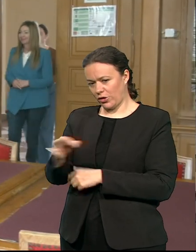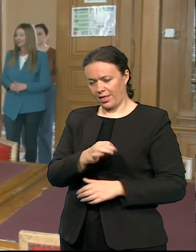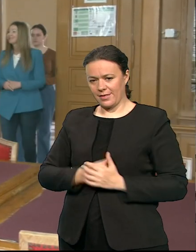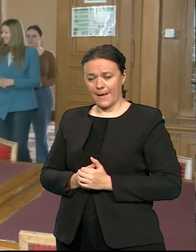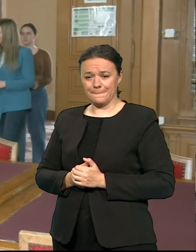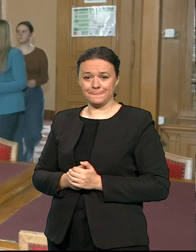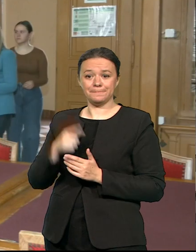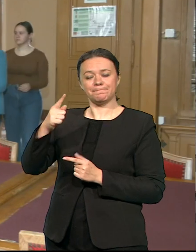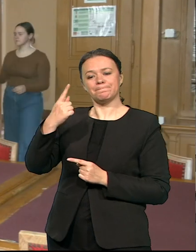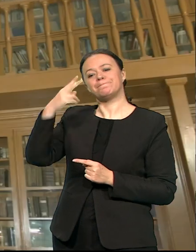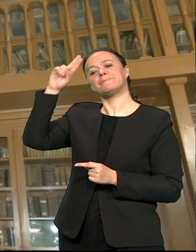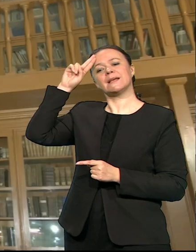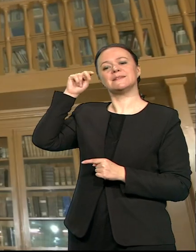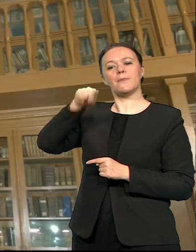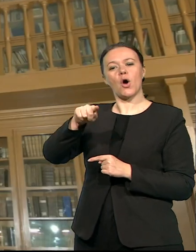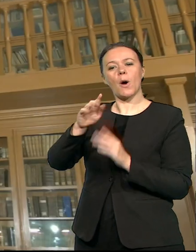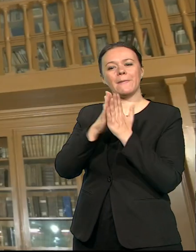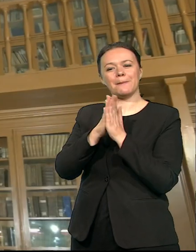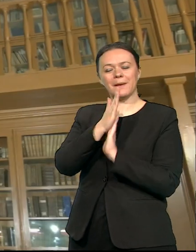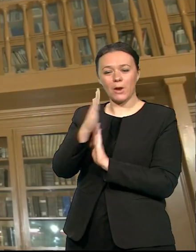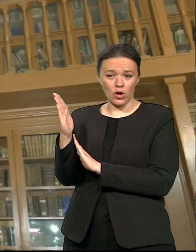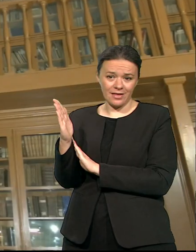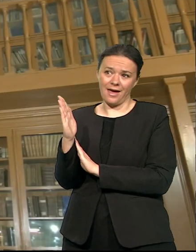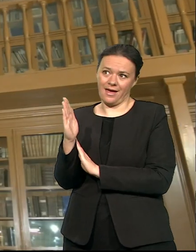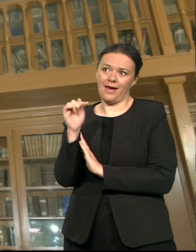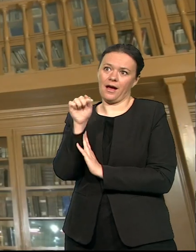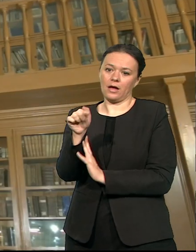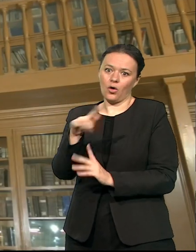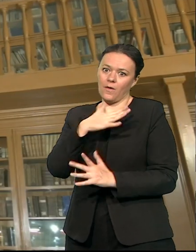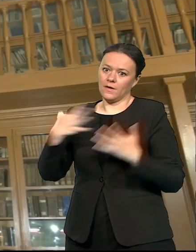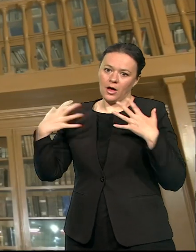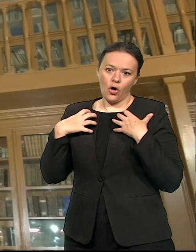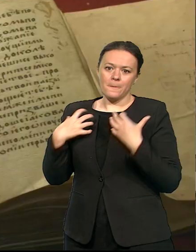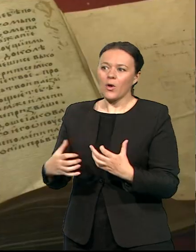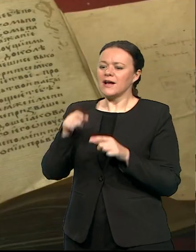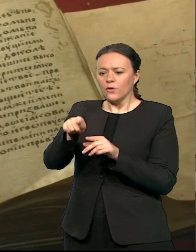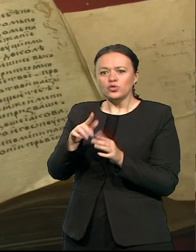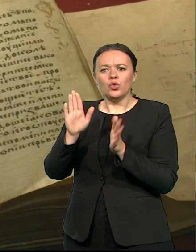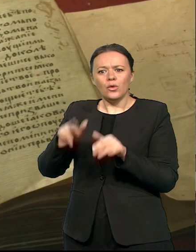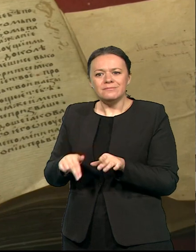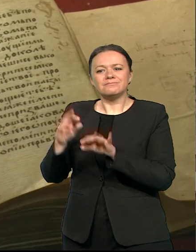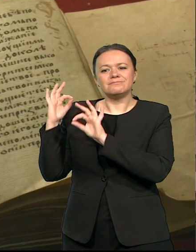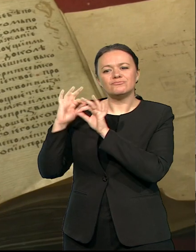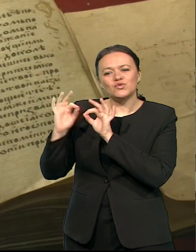Svečana ili spomen biblioteka Karlovačke gimnazije je jedna vrsta riznice, čuvara tradicije